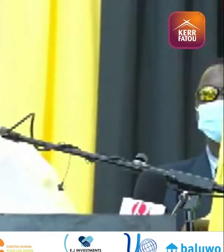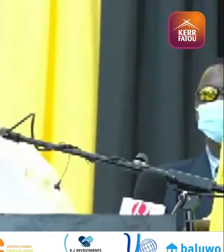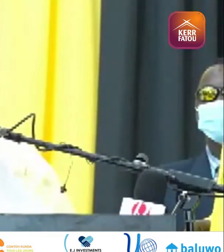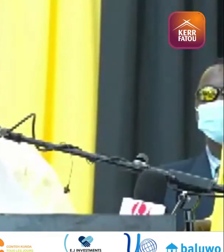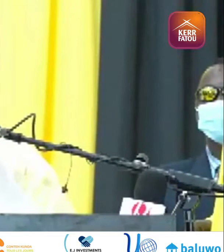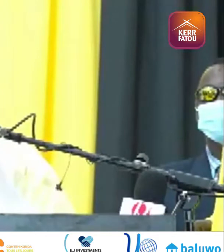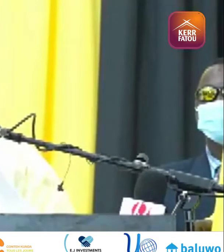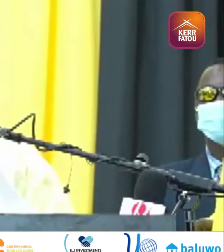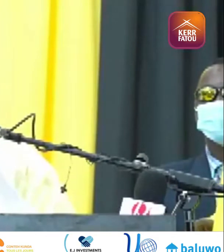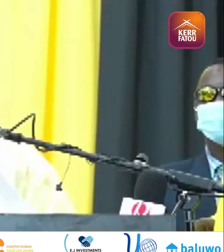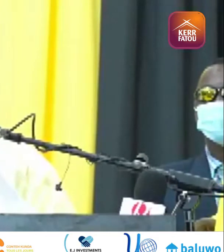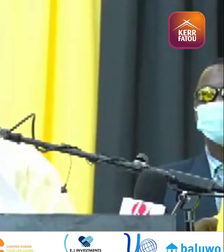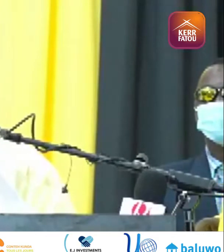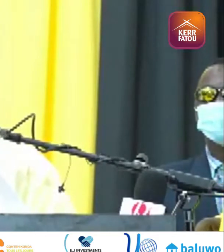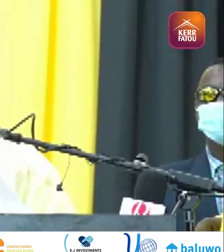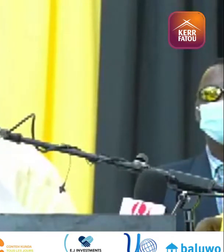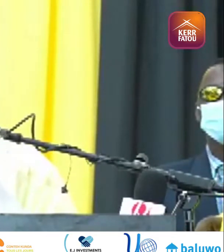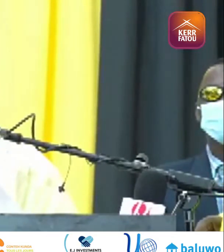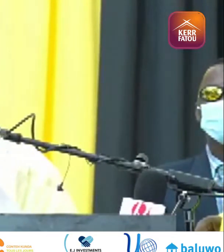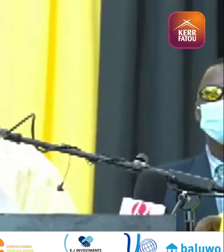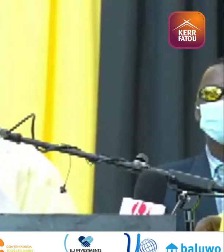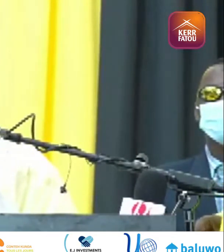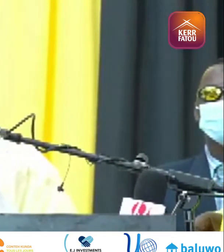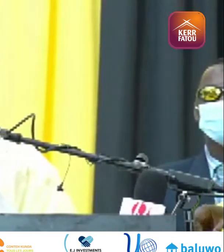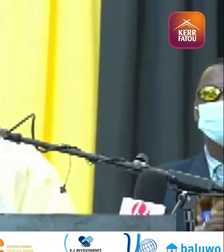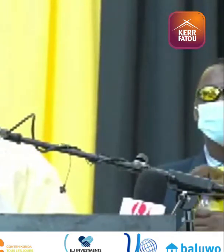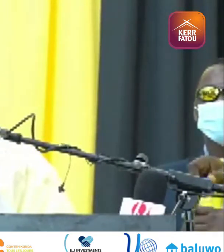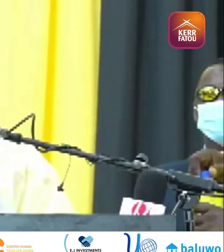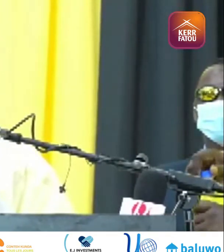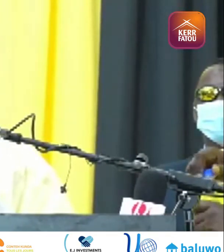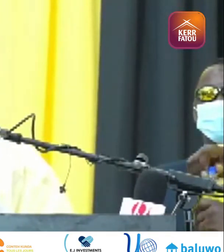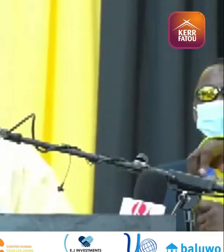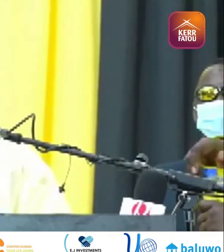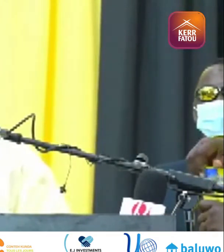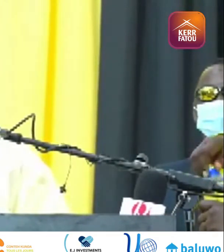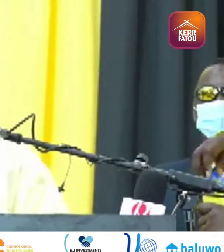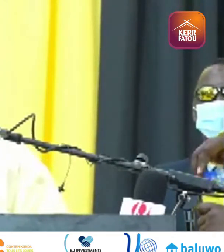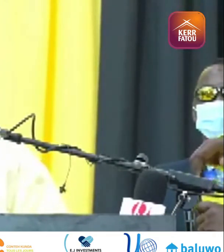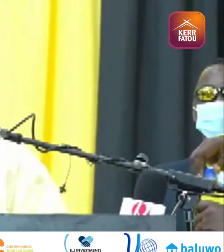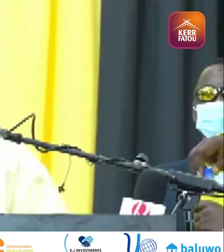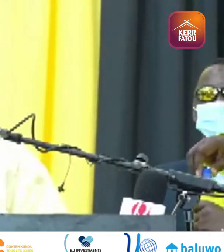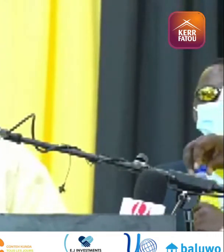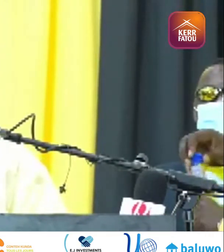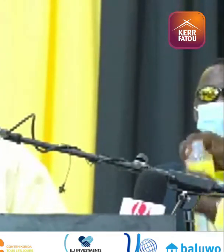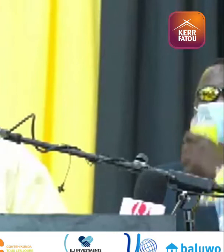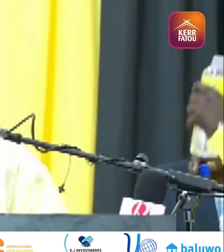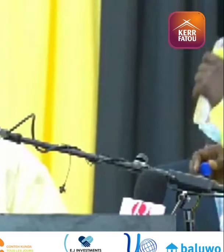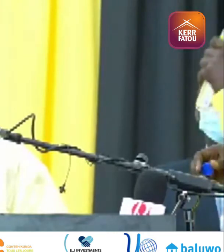konton ri saharin diala ane alfa kotel mel bebe janto